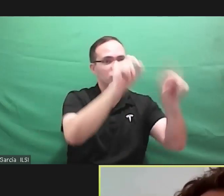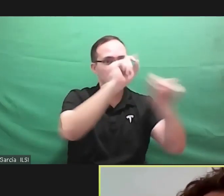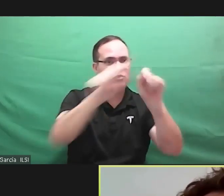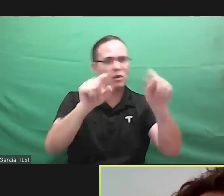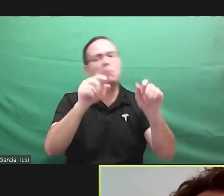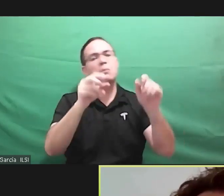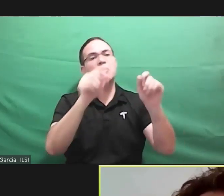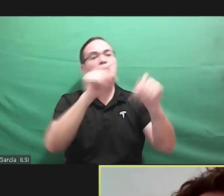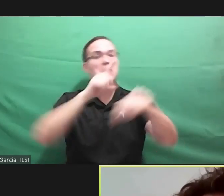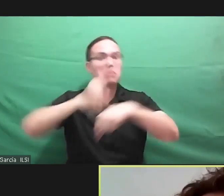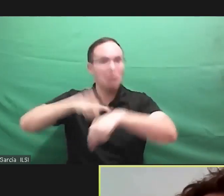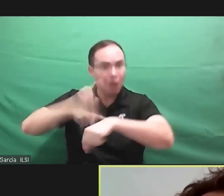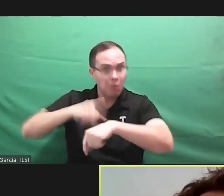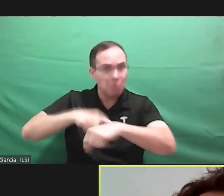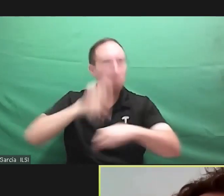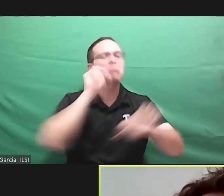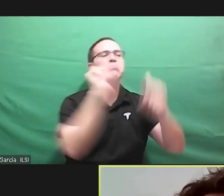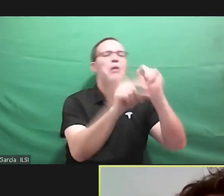favor.